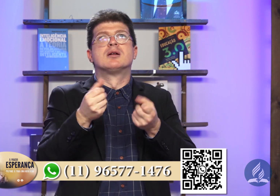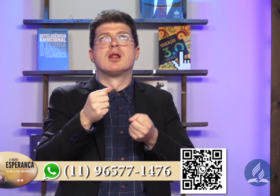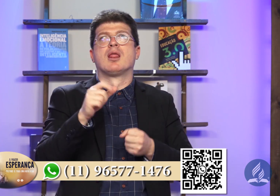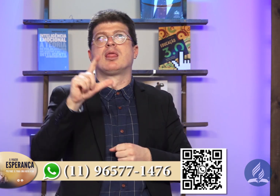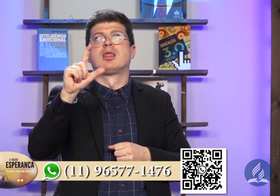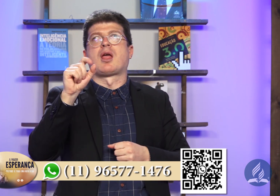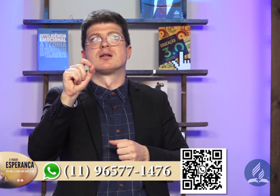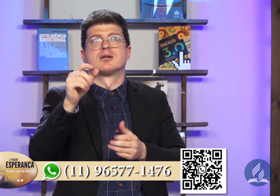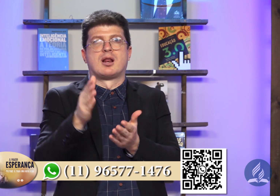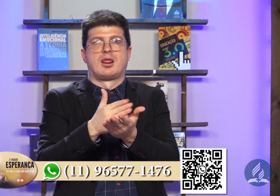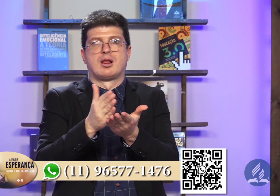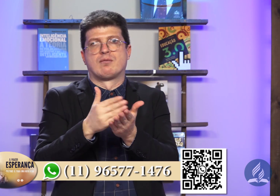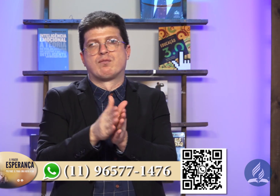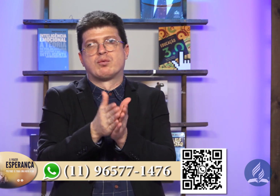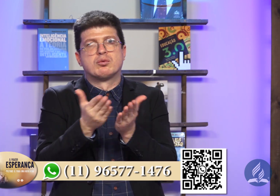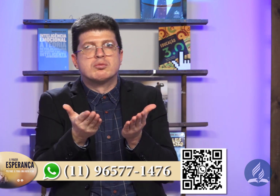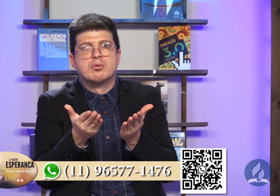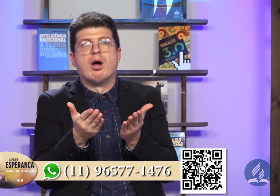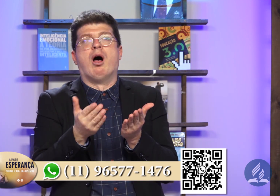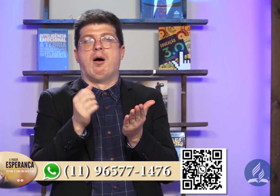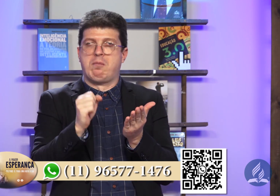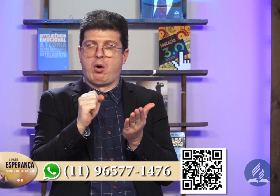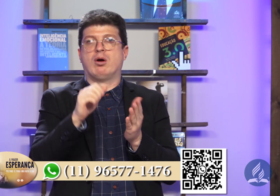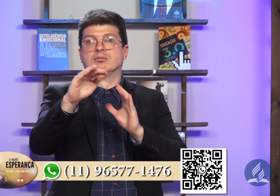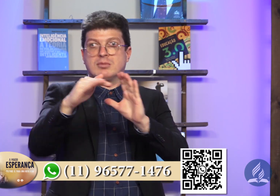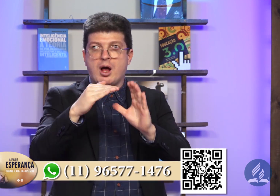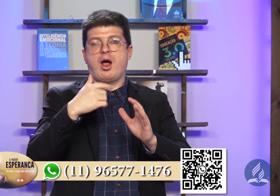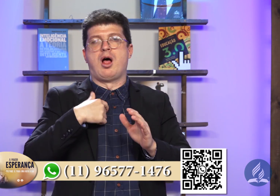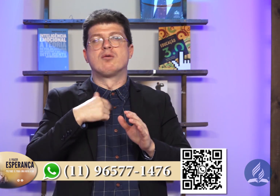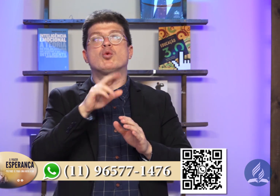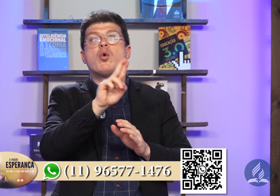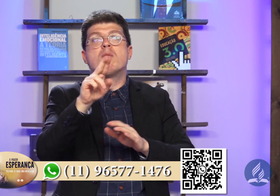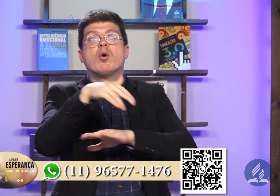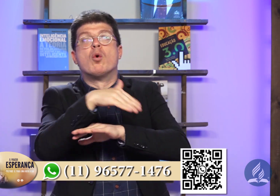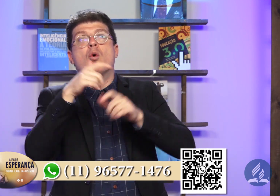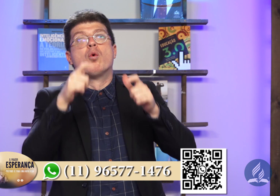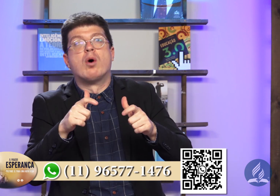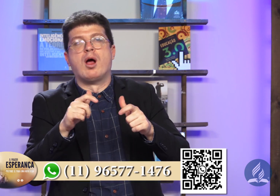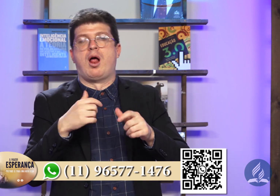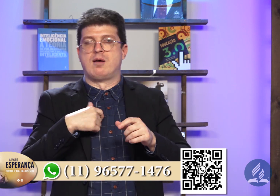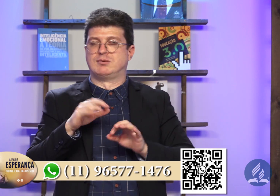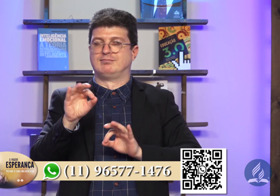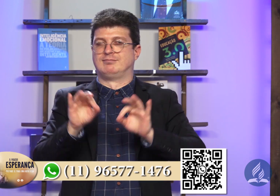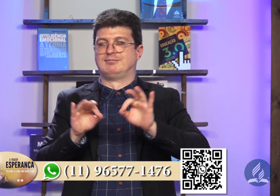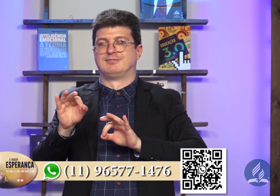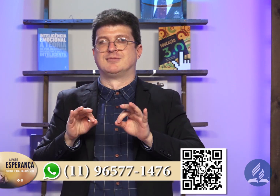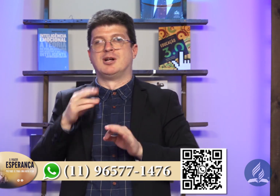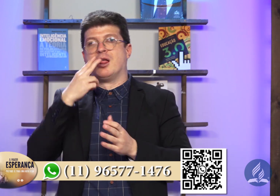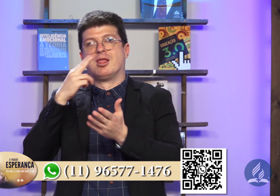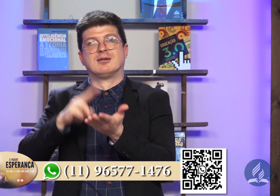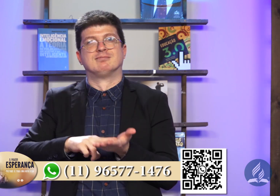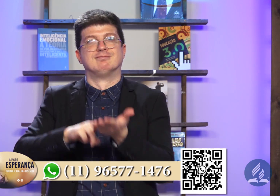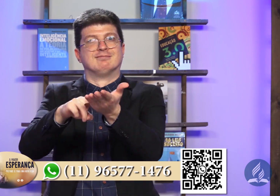receber 10. Não tem problema, você manda pra gente, coloca o seu nome no lugar, a gente vai preparar e vai enviar para